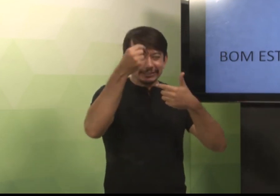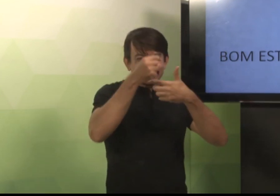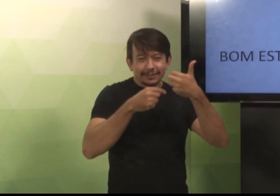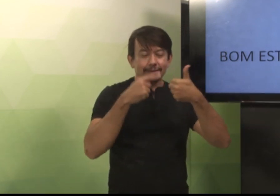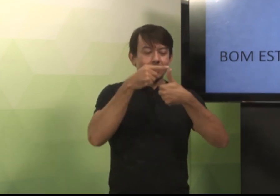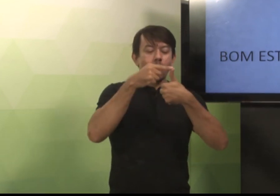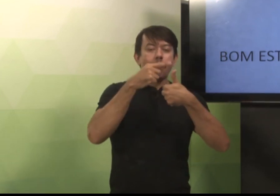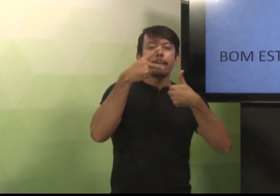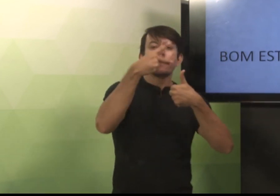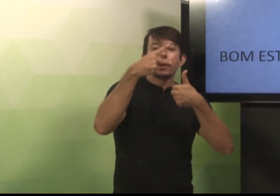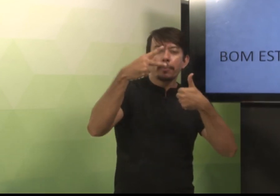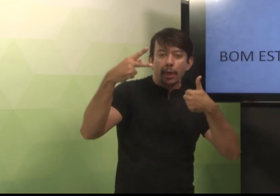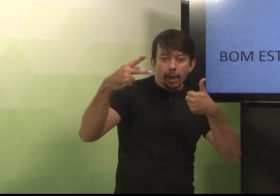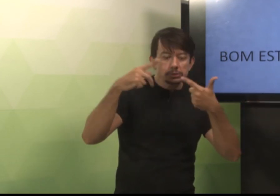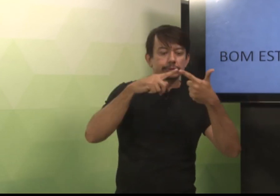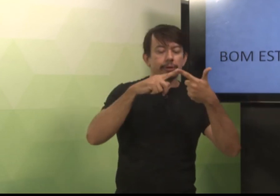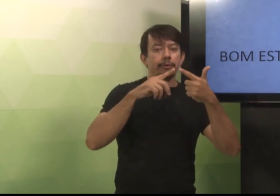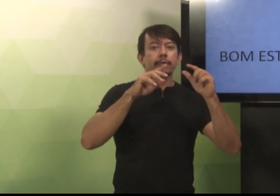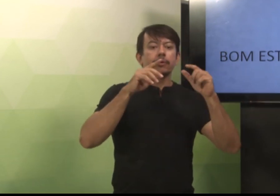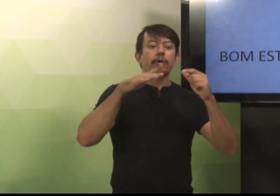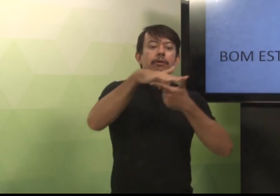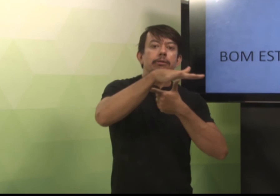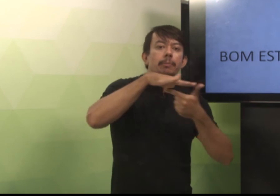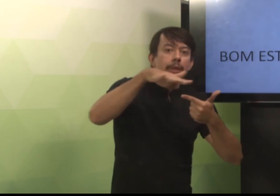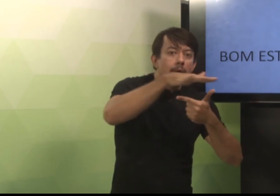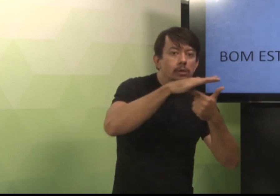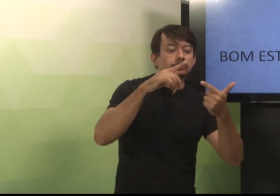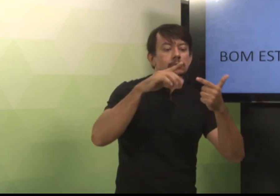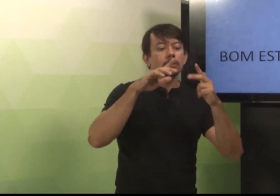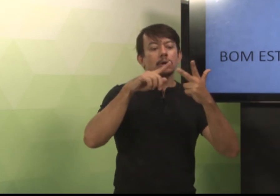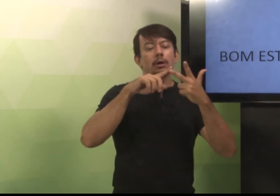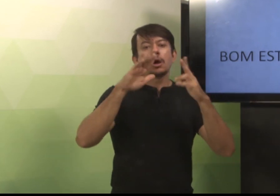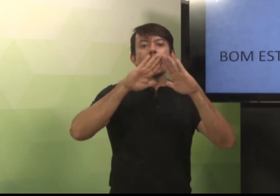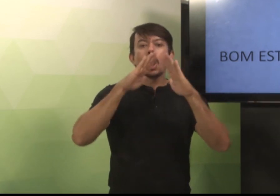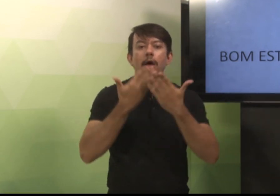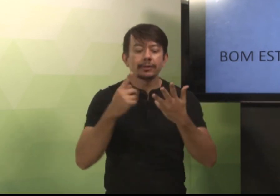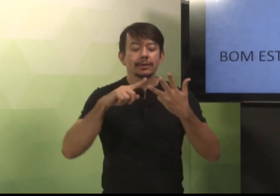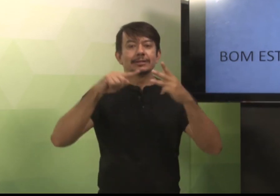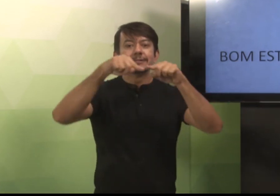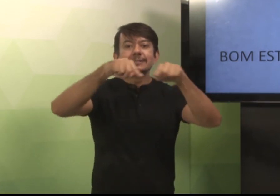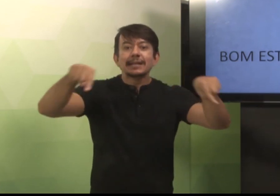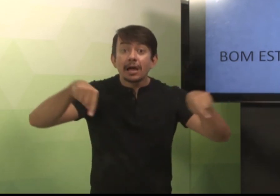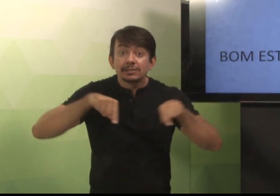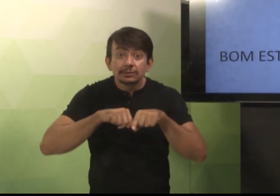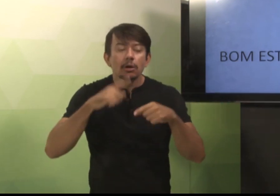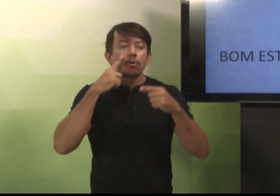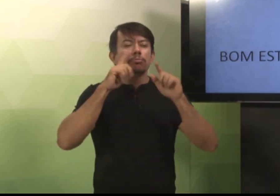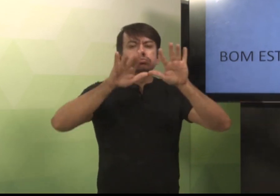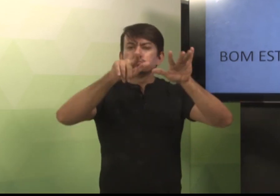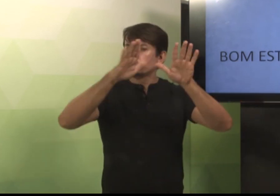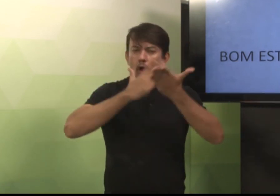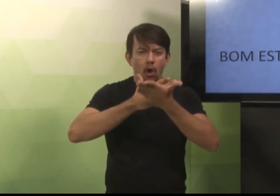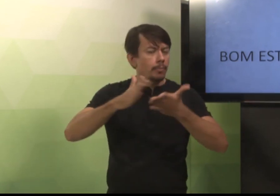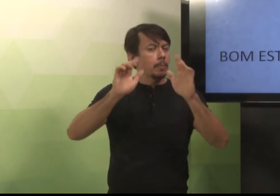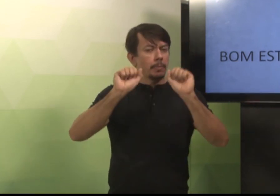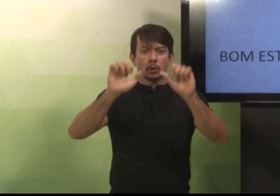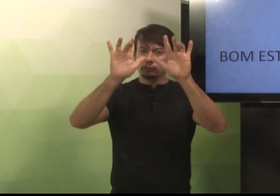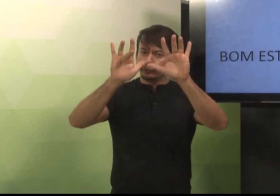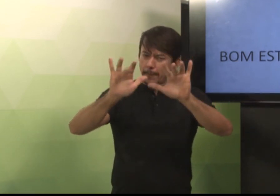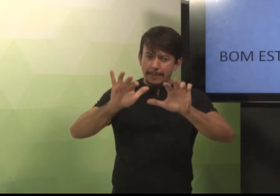anotações. Lembre-se, fale sobre o PPP, contexto escolar, sala de aula, tudo